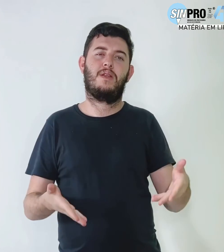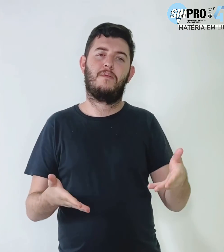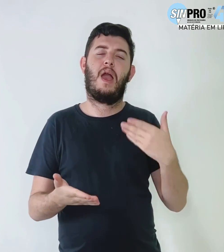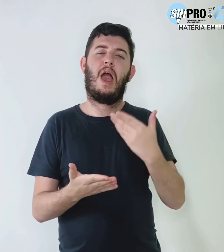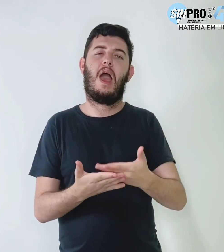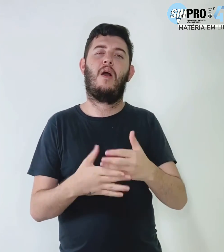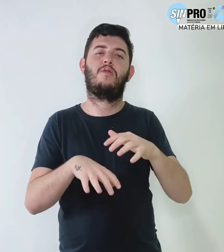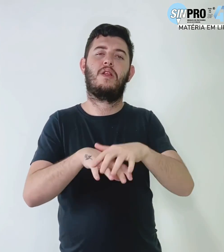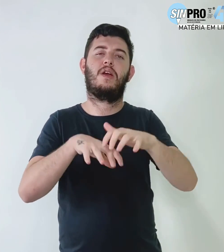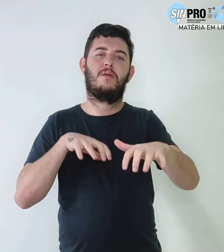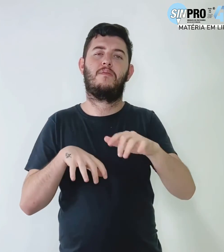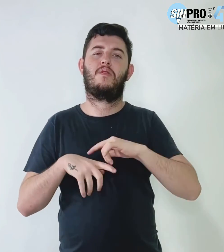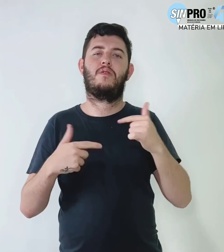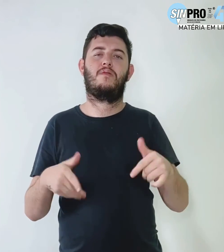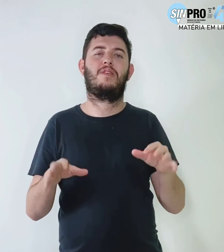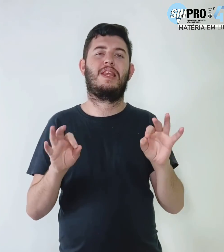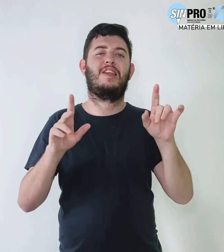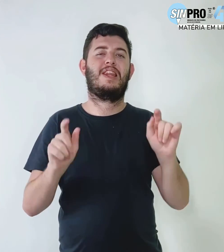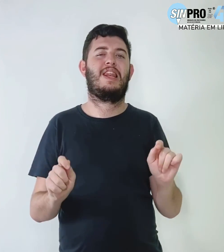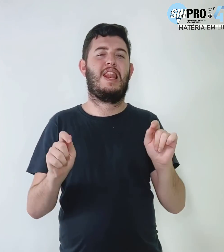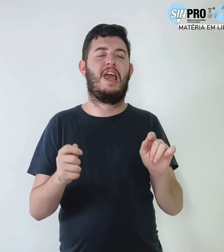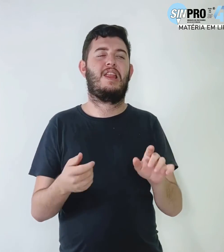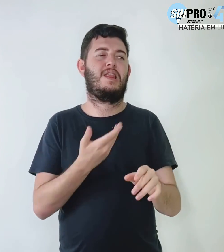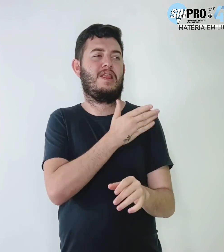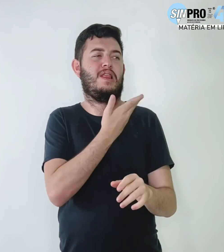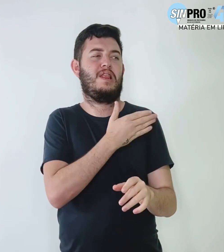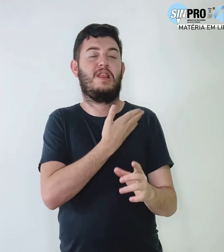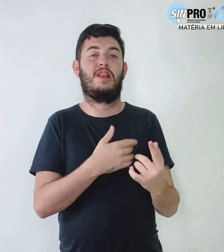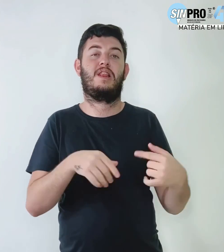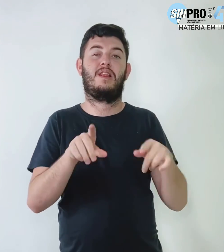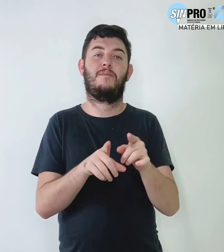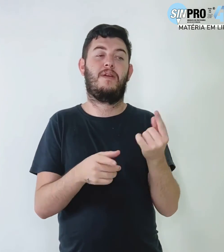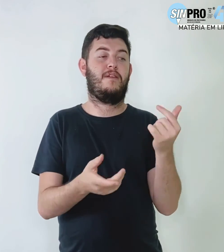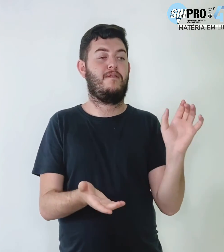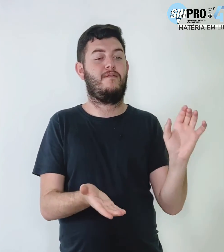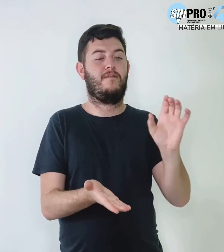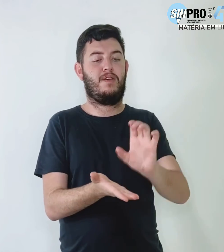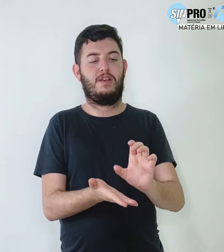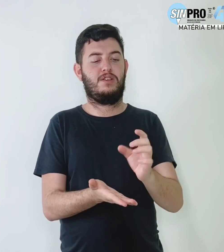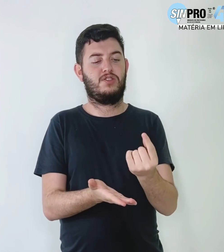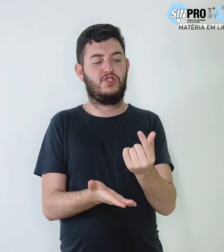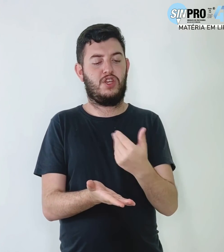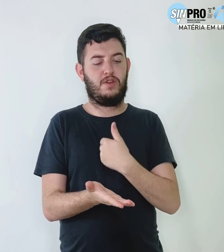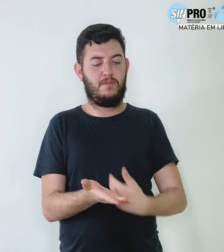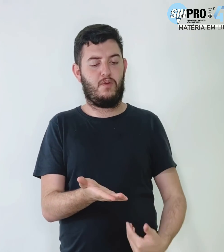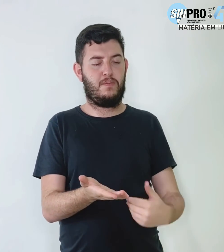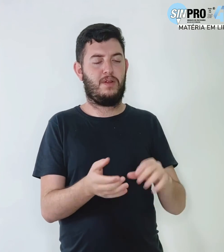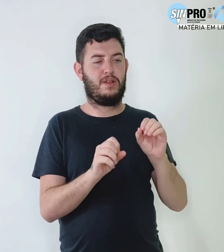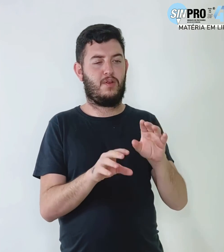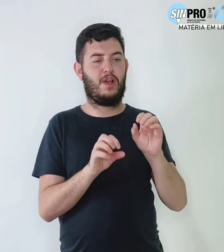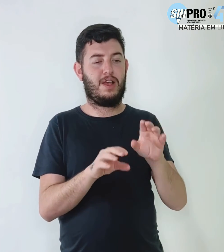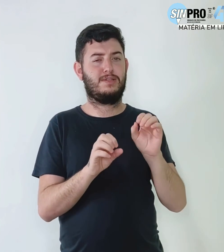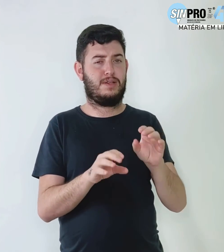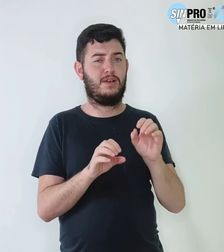às aulas remotas, sem nenhuma exclusão. É preciso investir o dinheiro